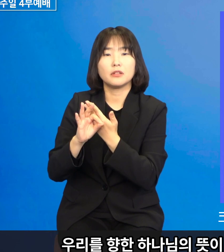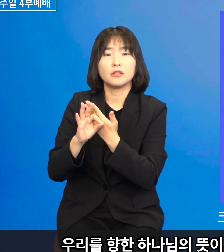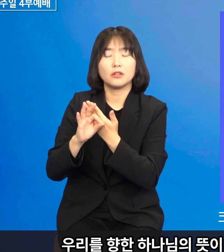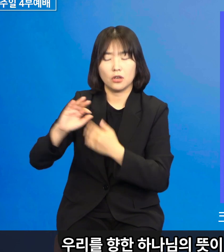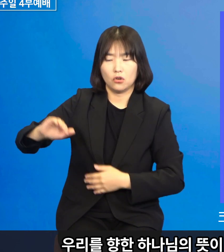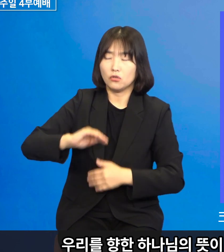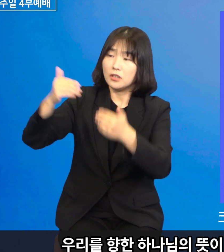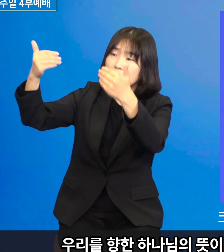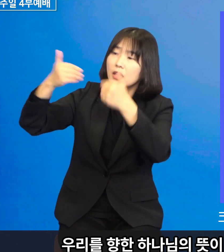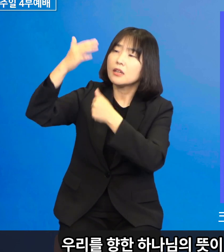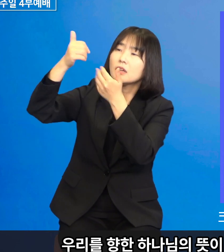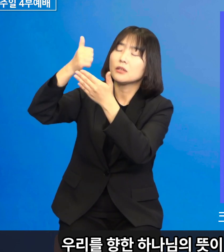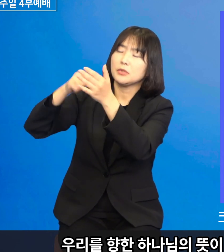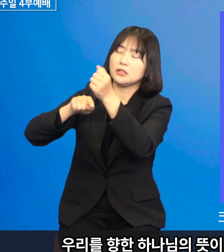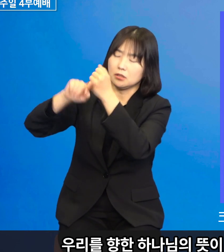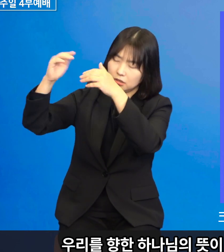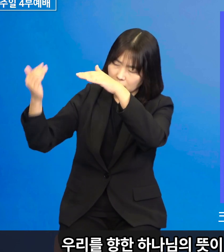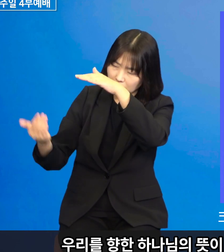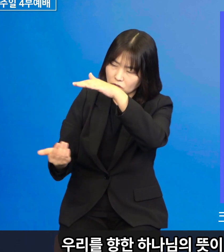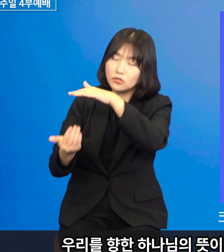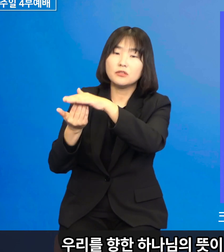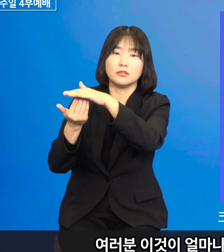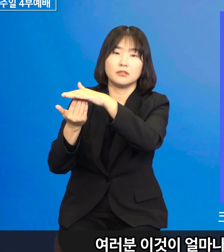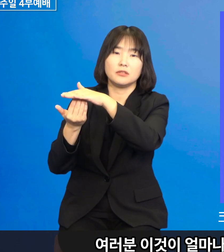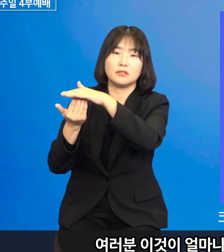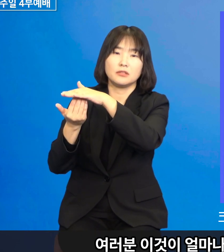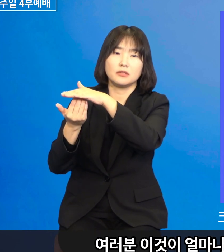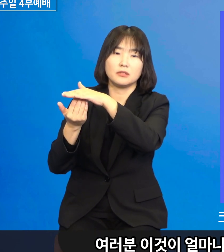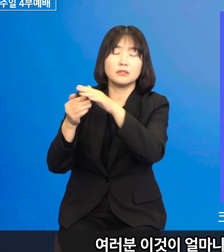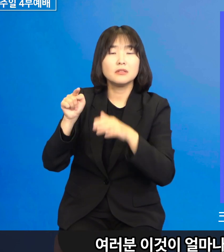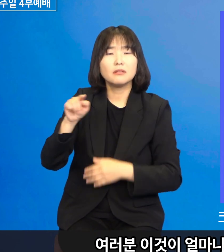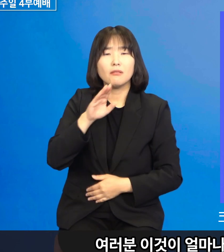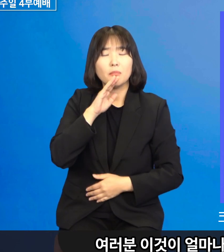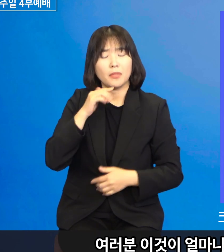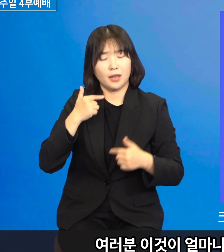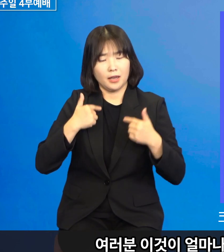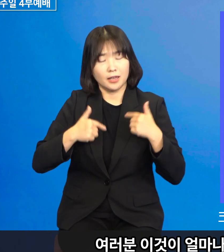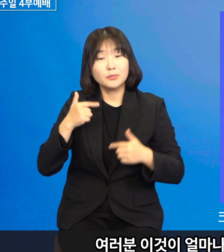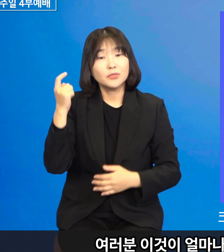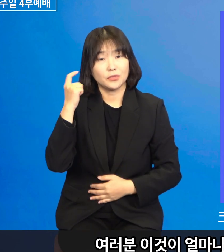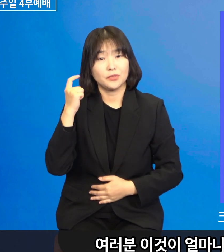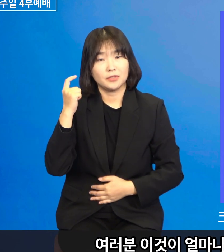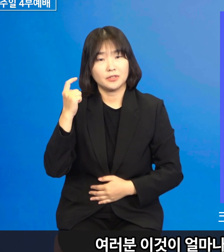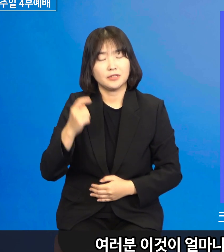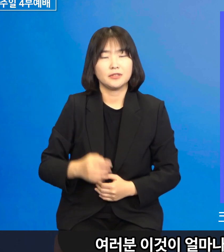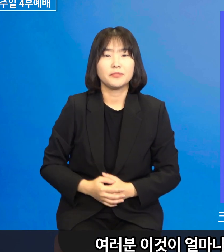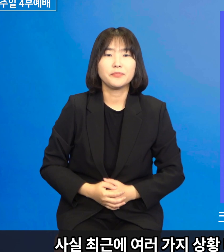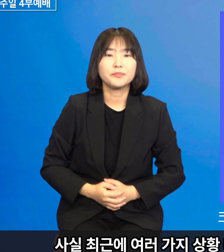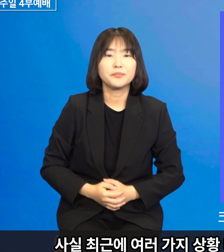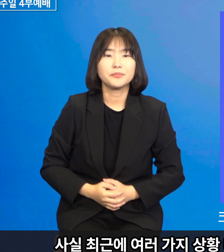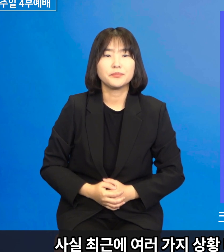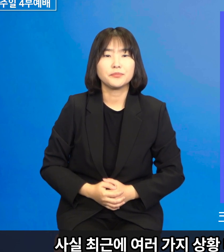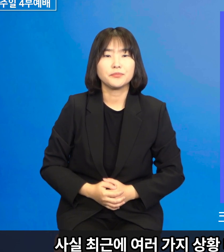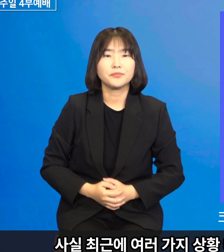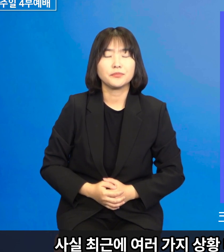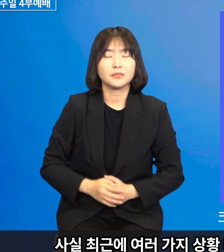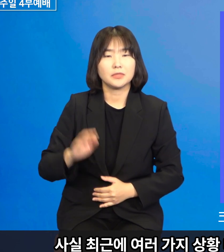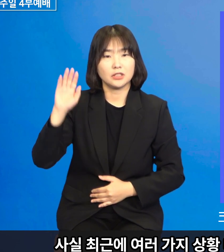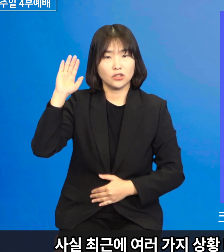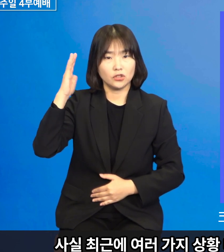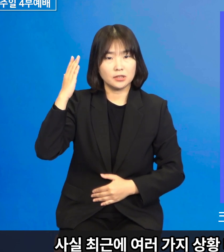우리를 향한 하나님의 뜻이 이루어지게 된다라고 하는 것, 여러분, 이것이 얼마나 기쁜 소식인지 압니까? 사실